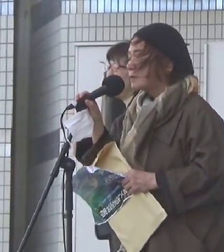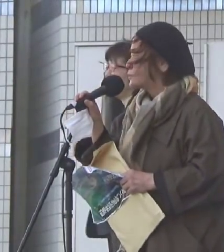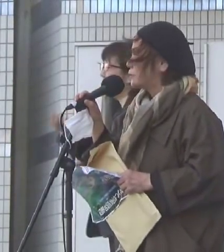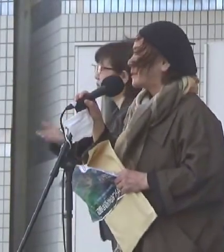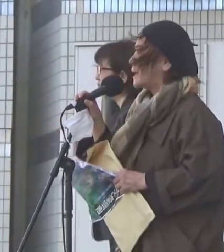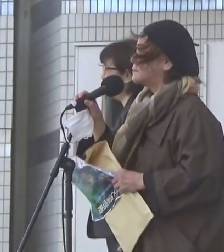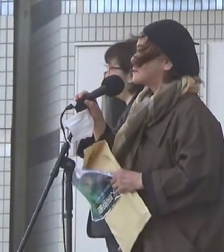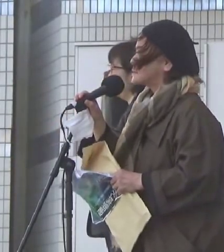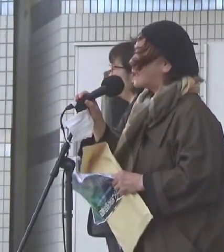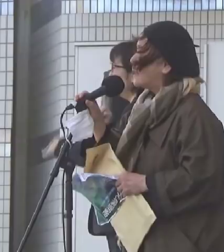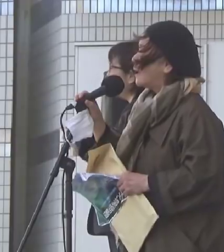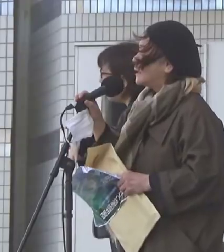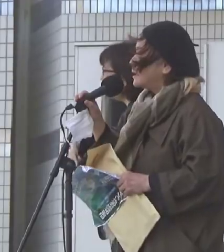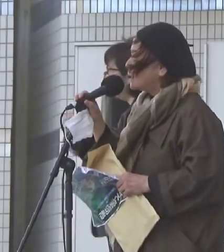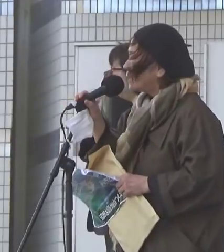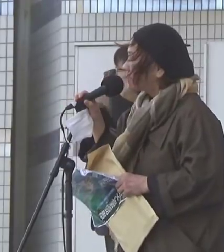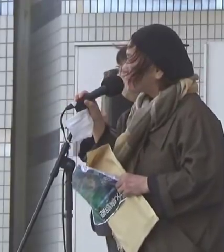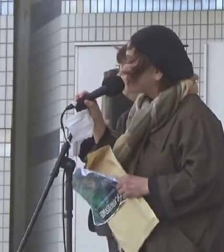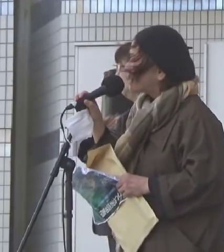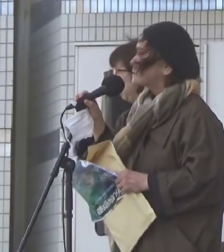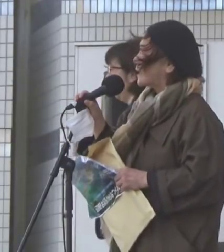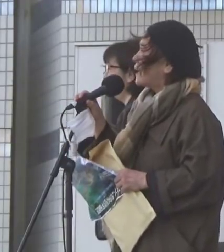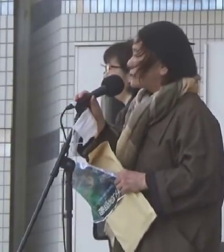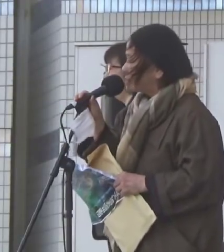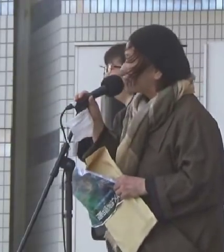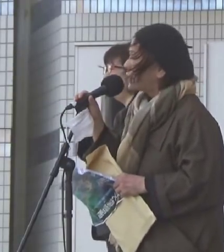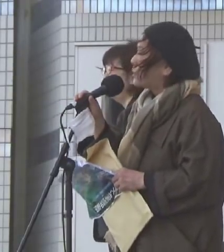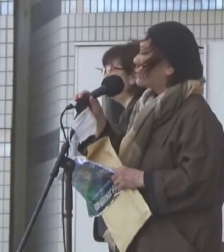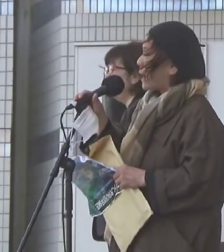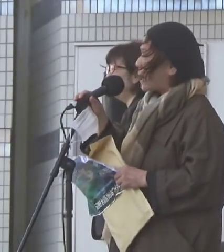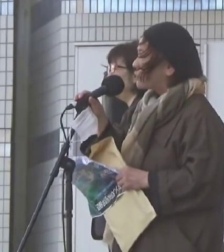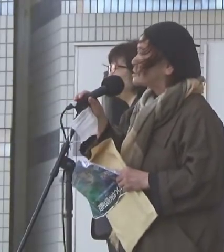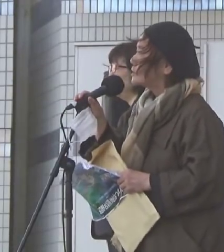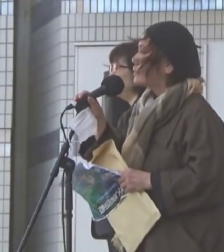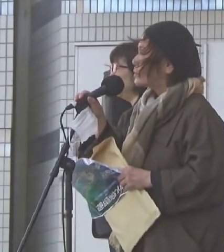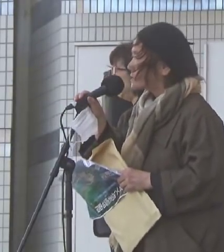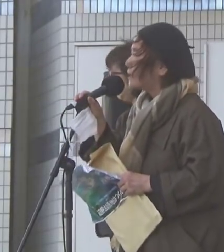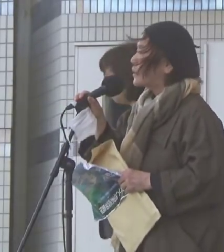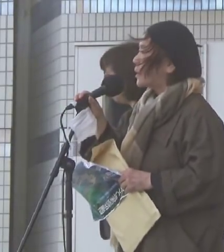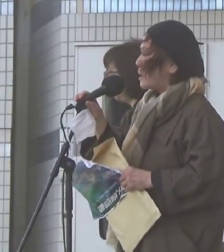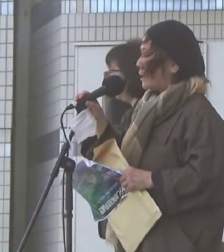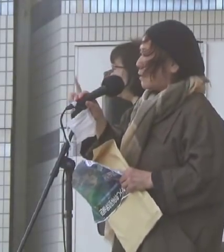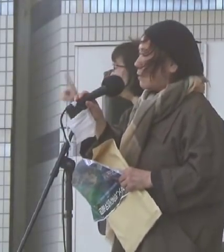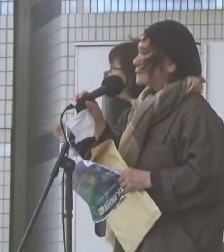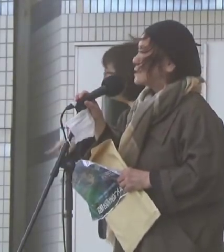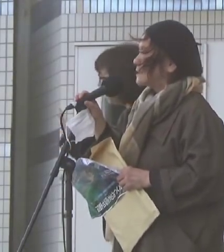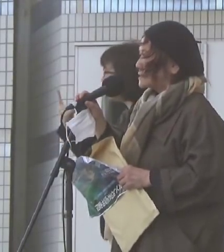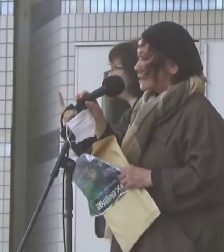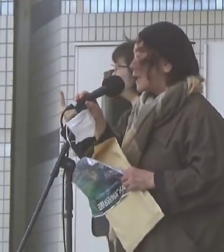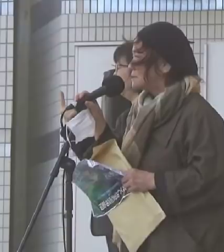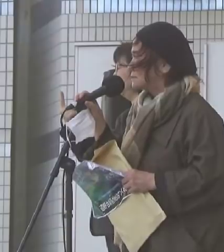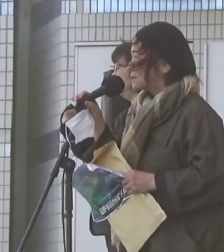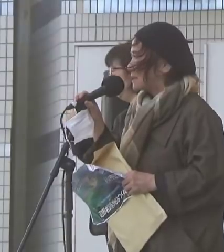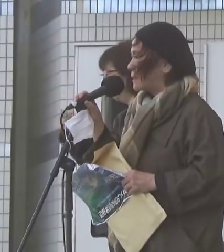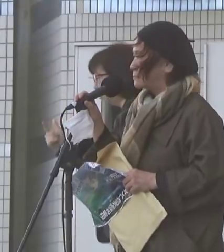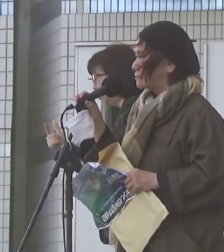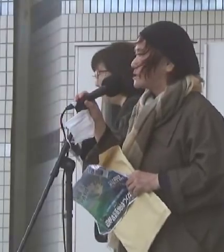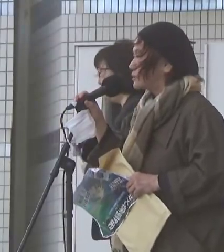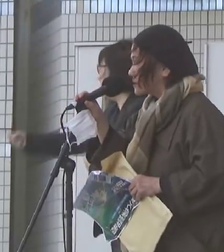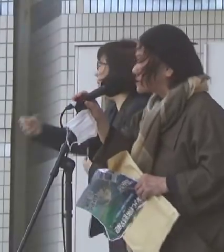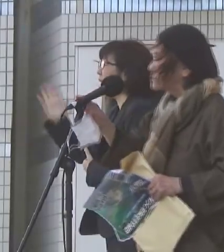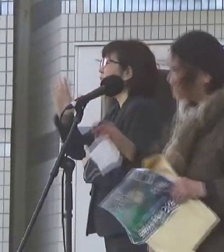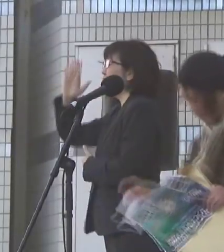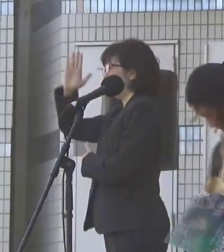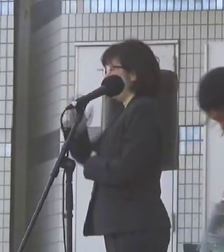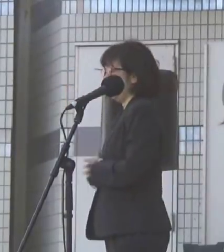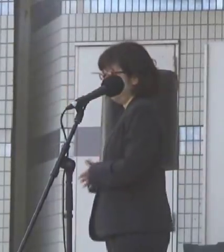なんでこんなひどい目に遭うんですか。人間だけじゃなくて自然を、あのジュゴンをサンゴを私たちに返してください。